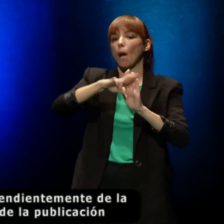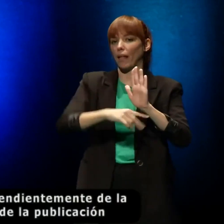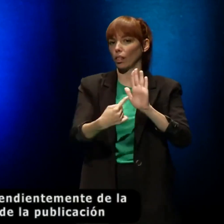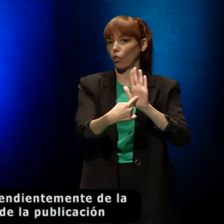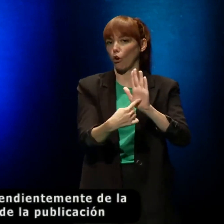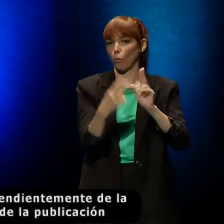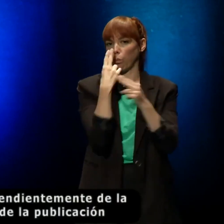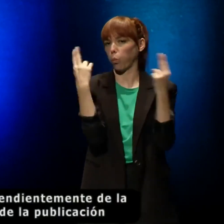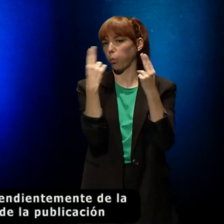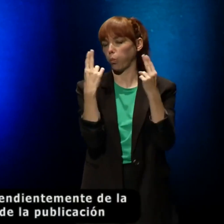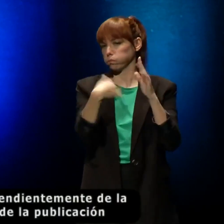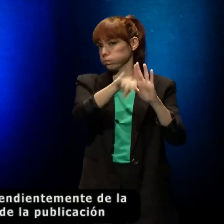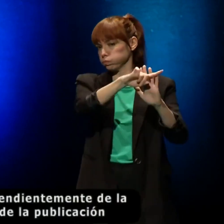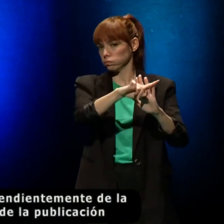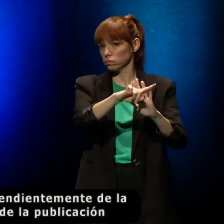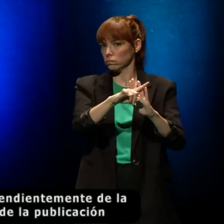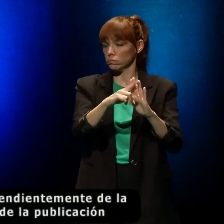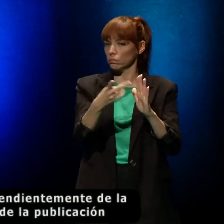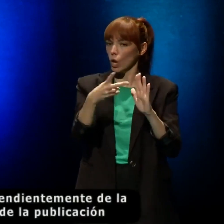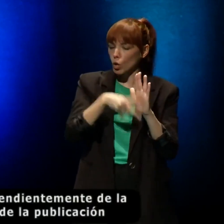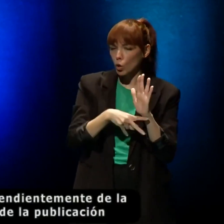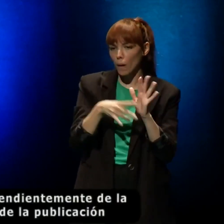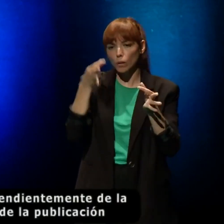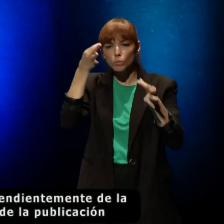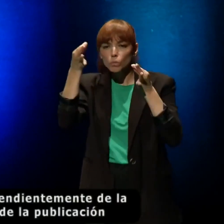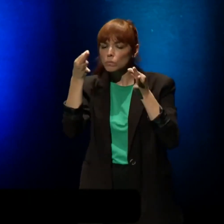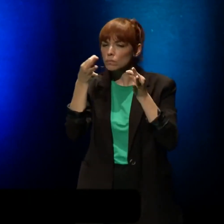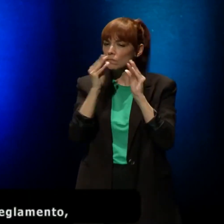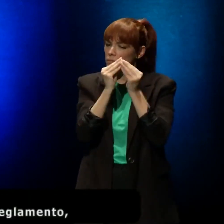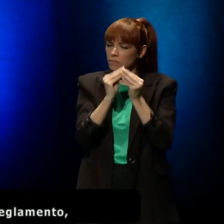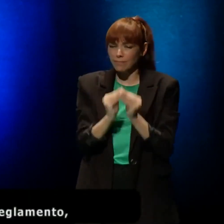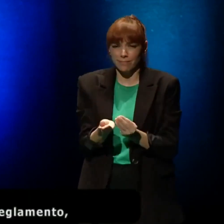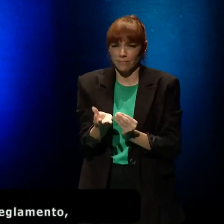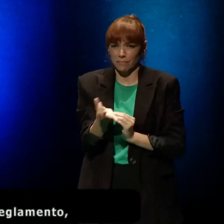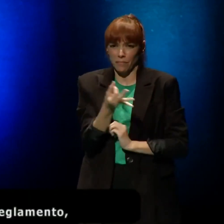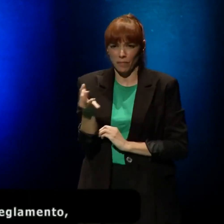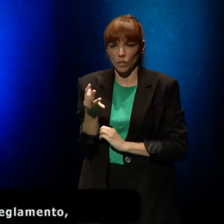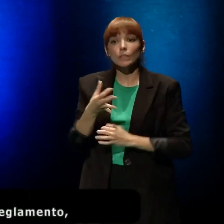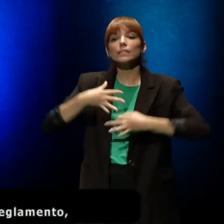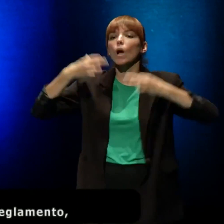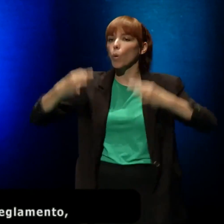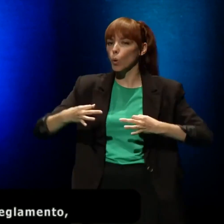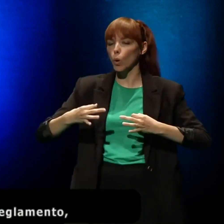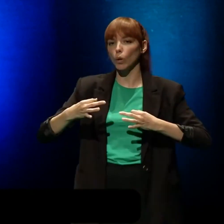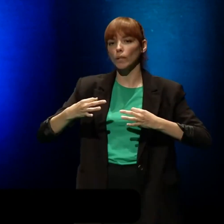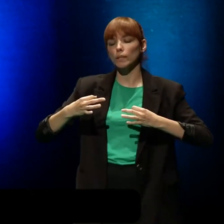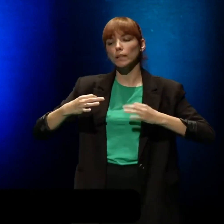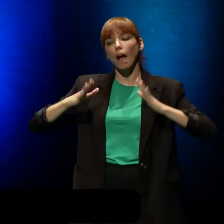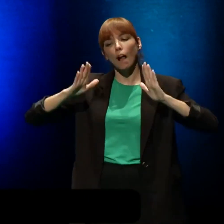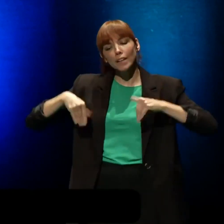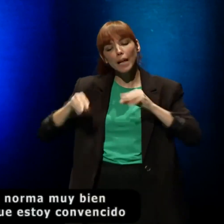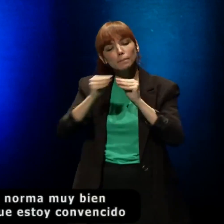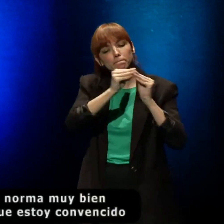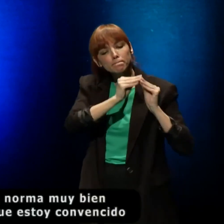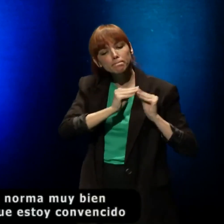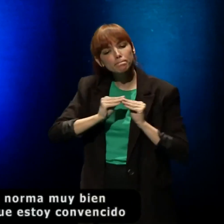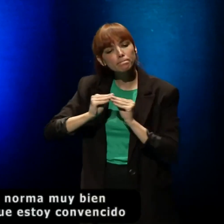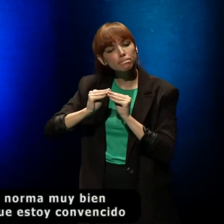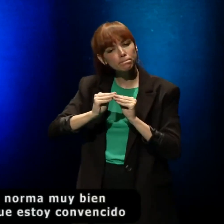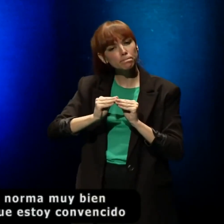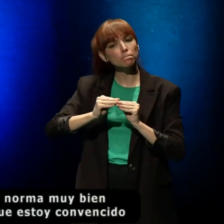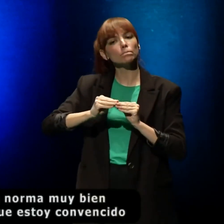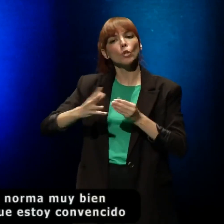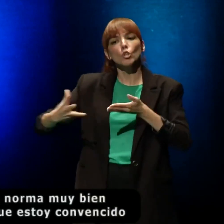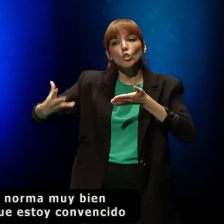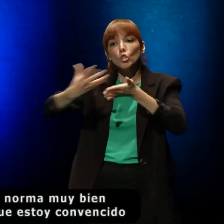norma muy bien elaborada y que estoy convencido que seremos capaces entre todos y entre